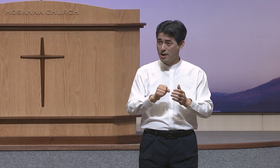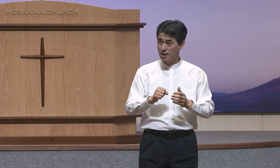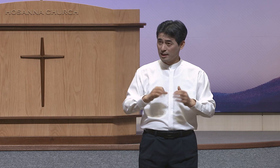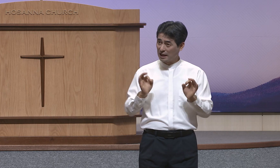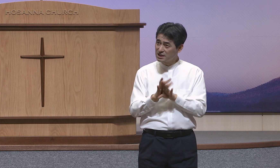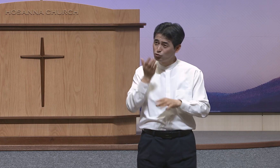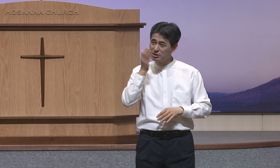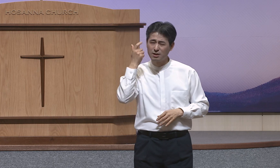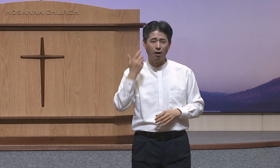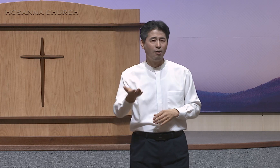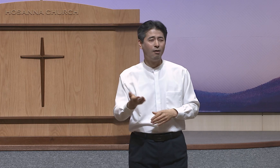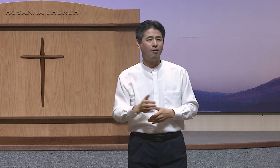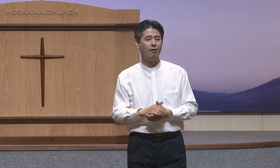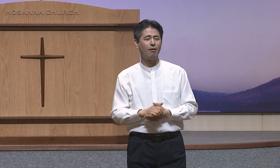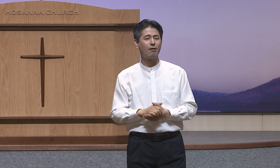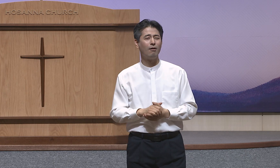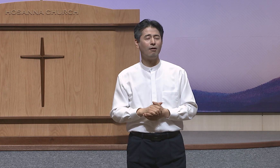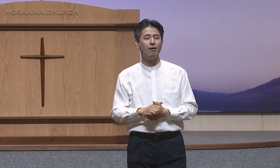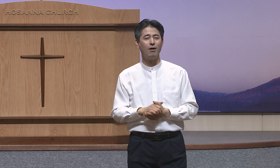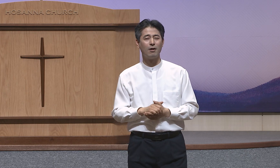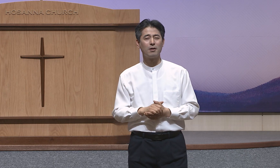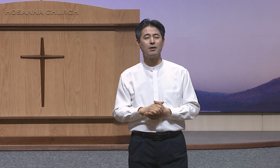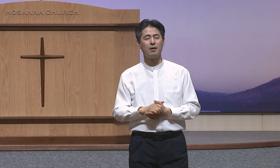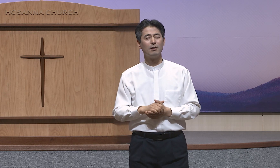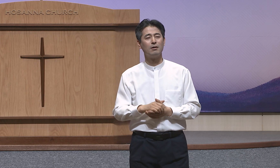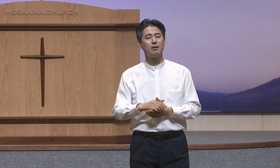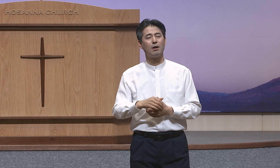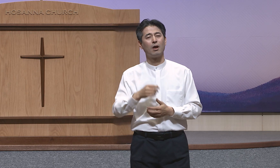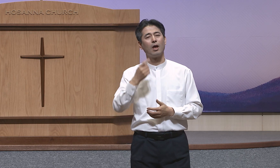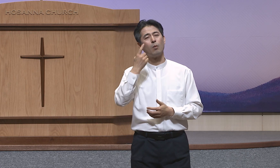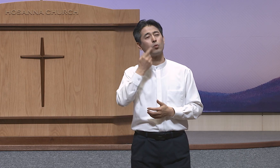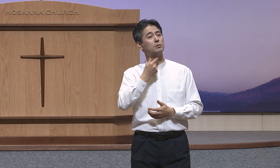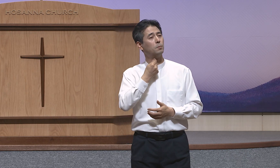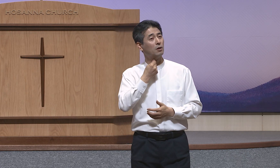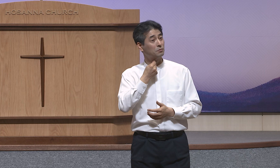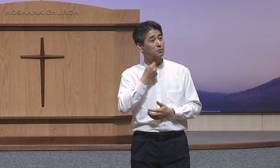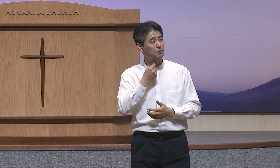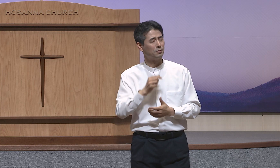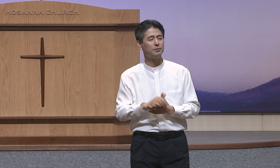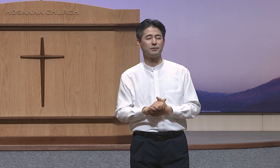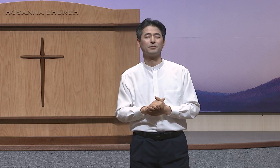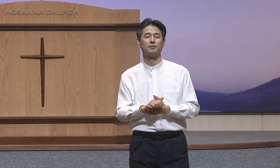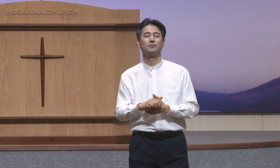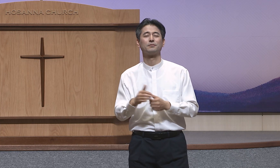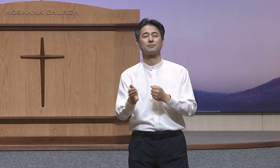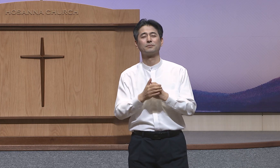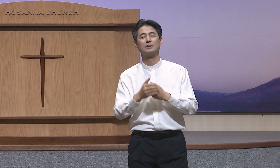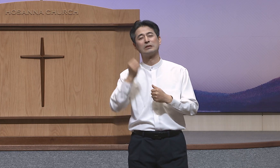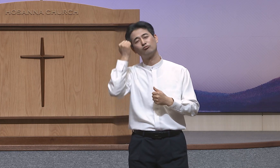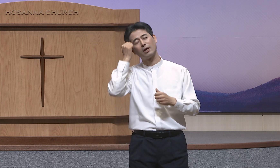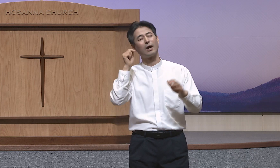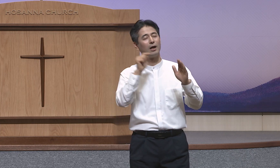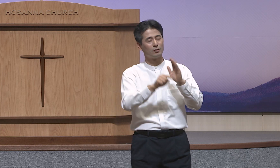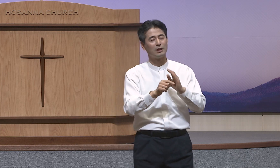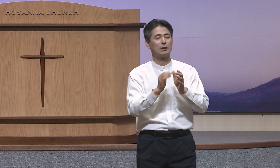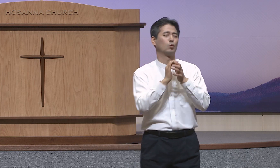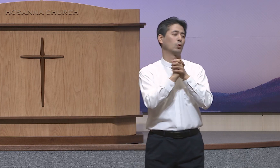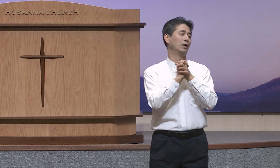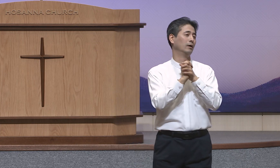있을까? 믿음으로 이 병이 나을 수 있을까? 라는 생각이 들었고 그럼 한번 해볼까? 라는